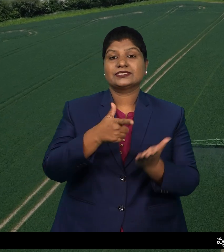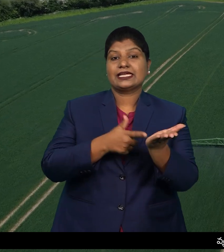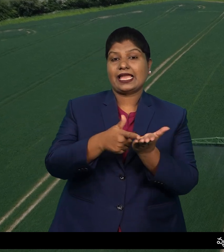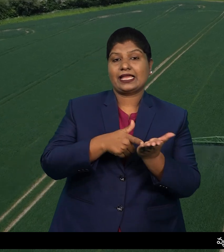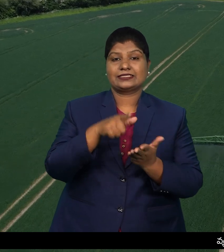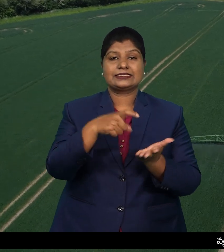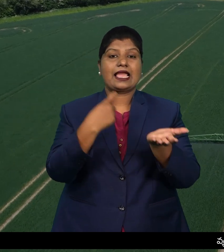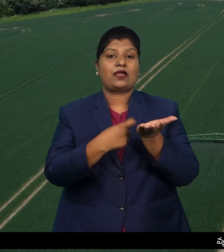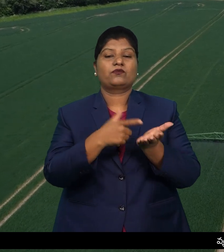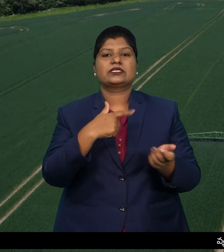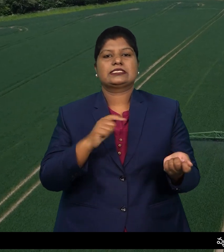వ్యవసాయ విప్లవం.